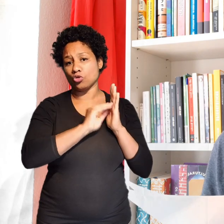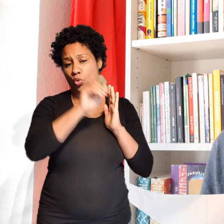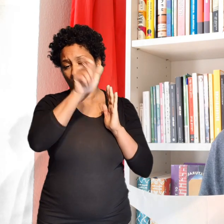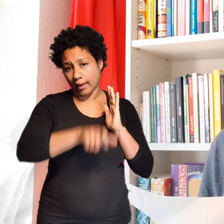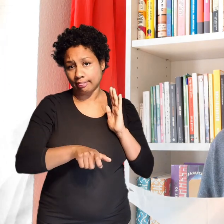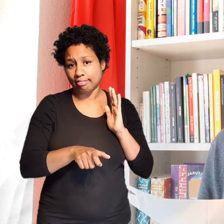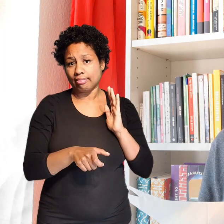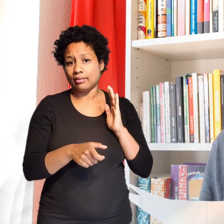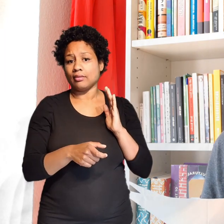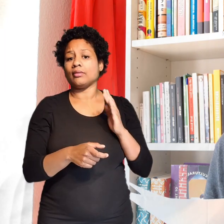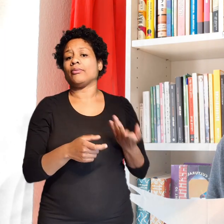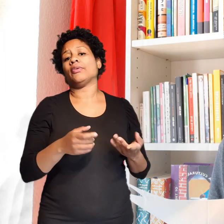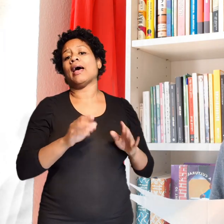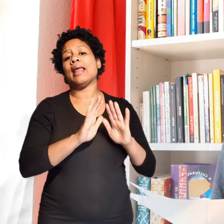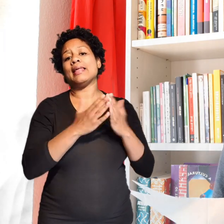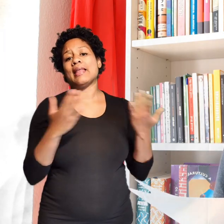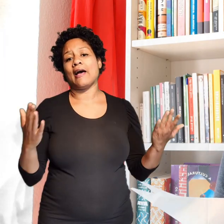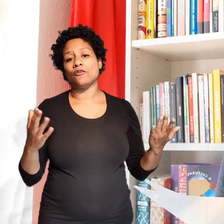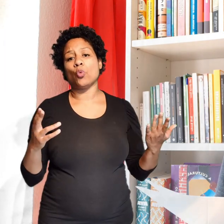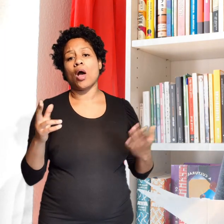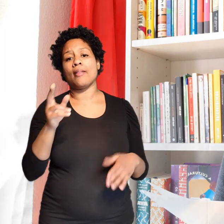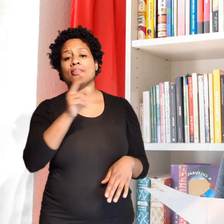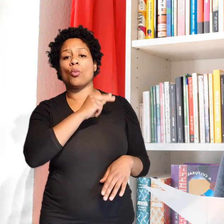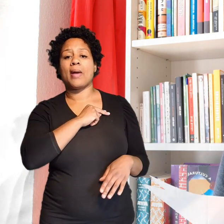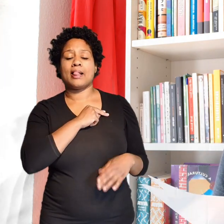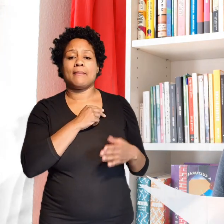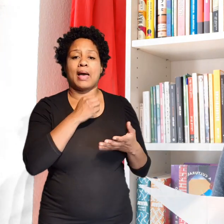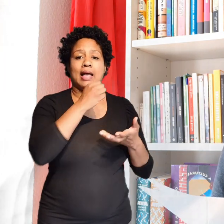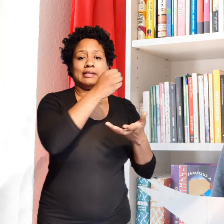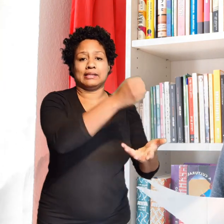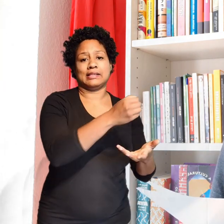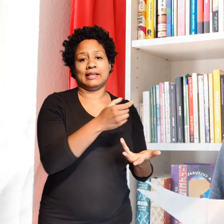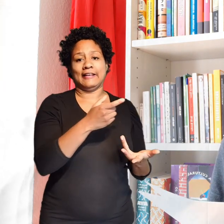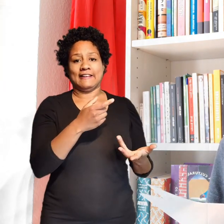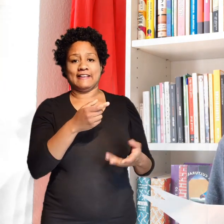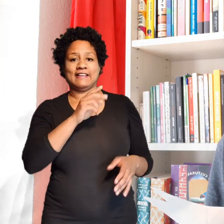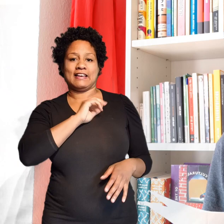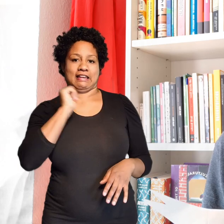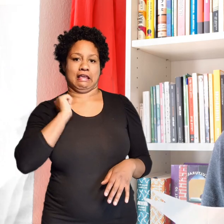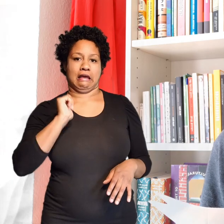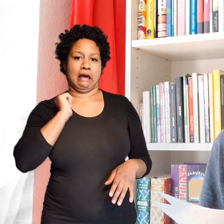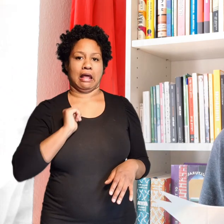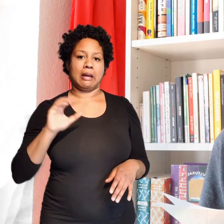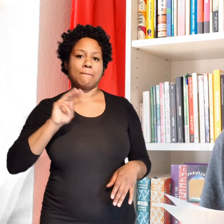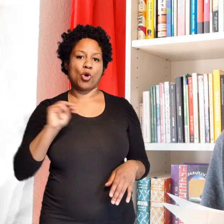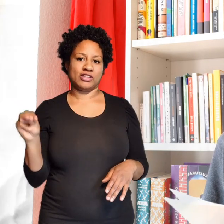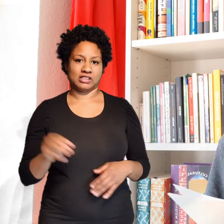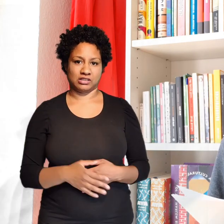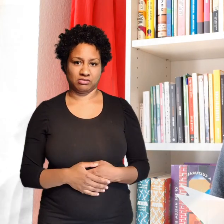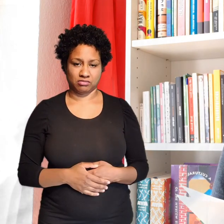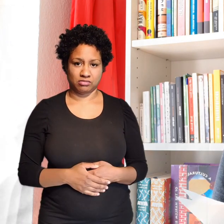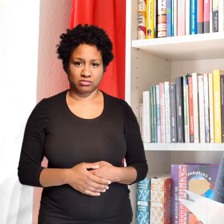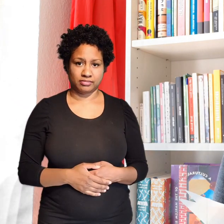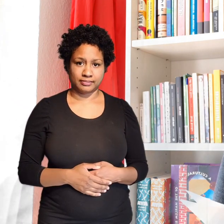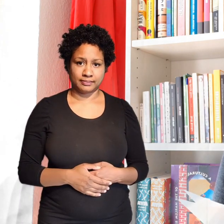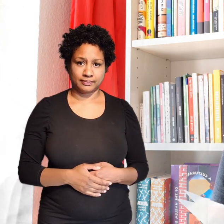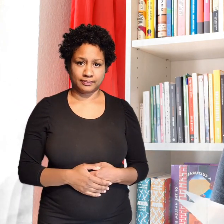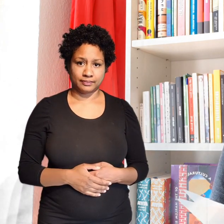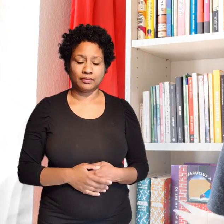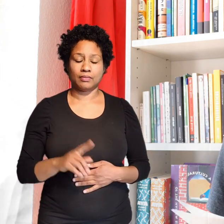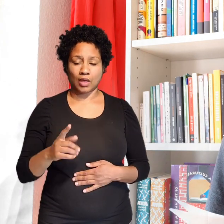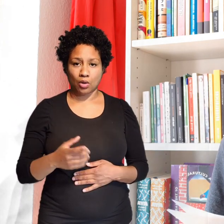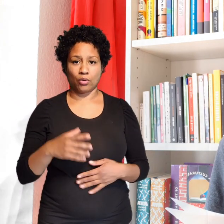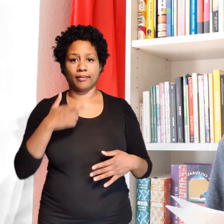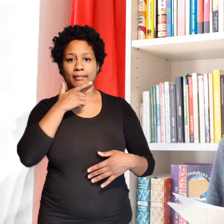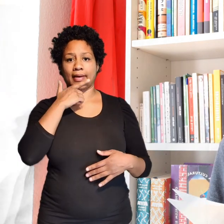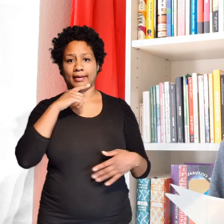Literaturnobelpreisträgerin Toni Morrison, die proklamierte: "I'm writing for black people, I